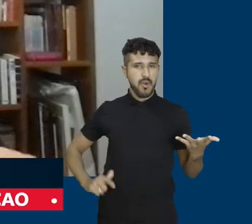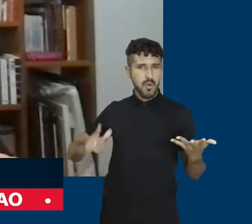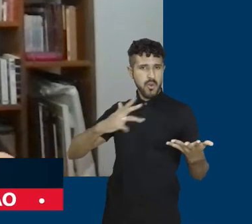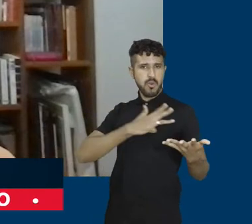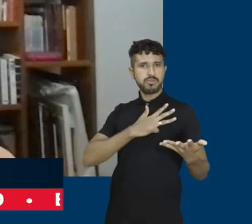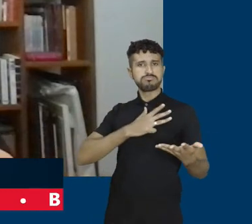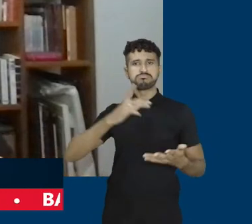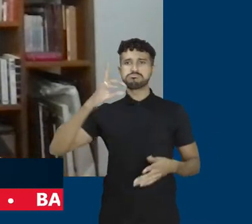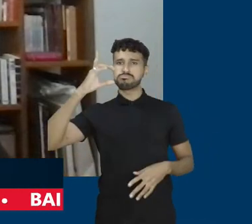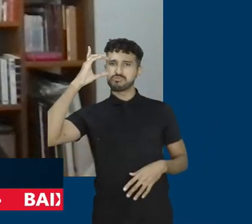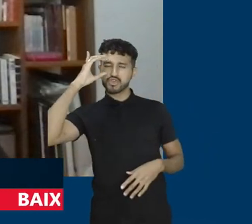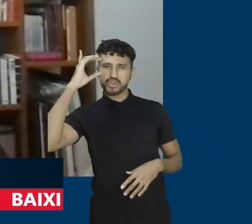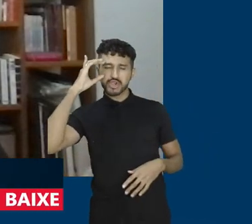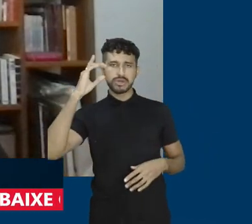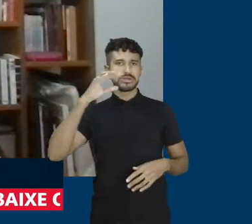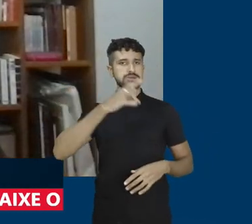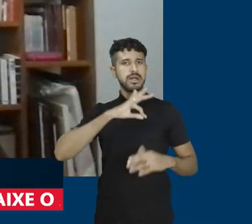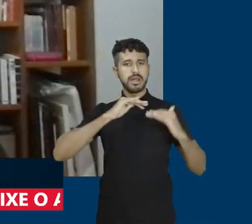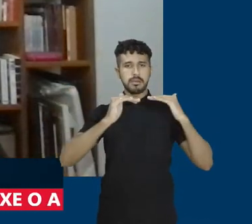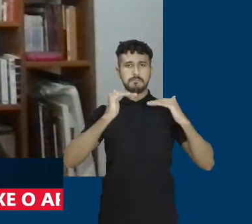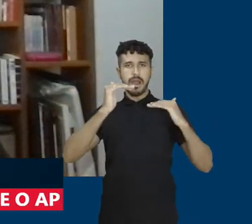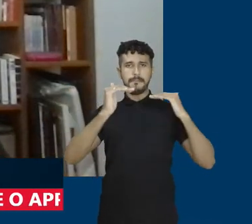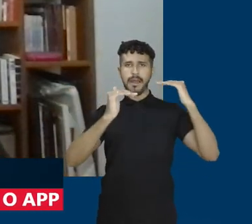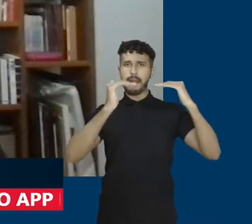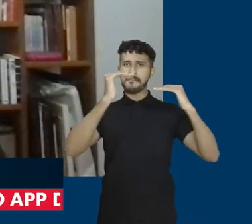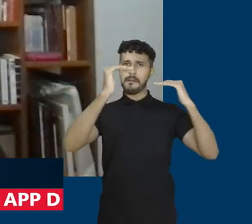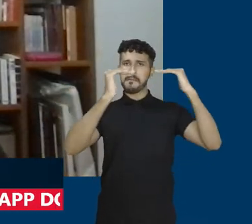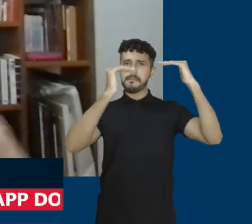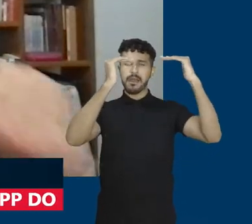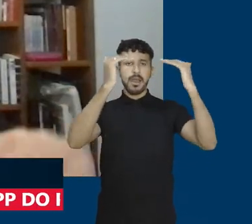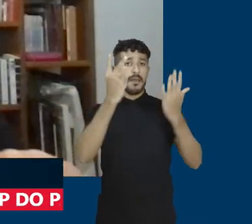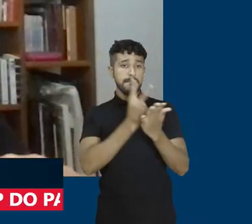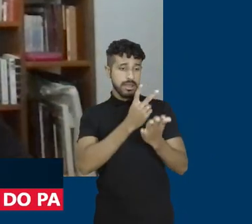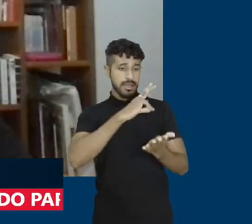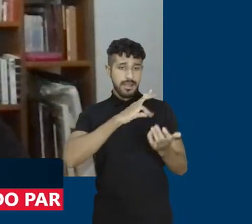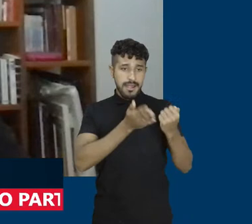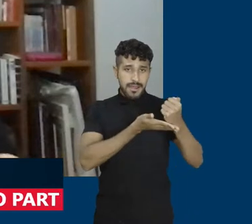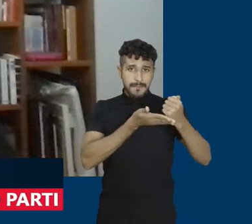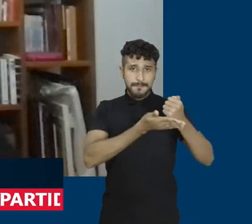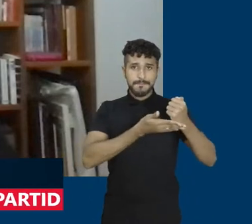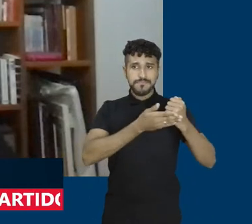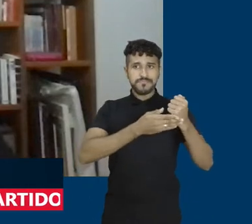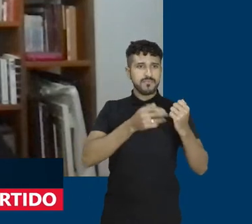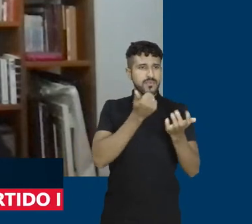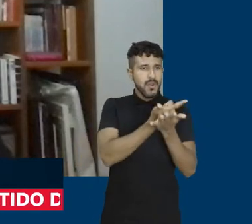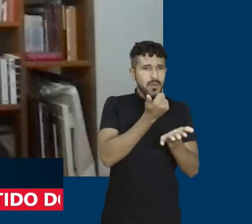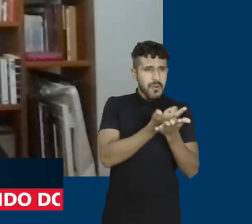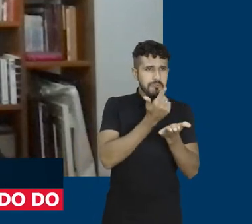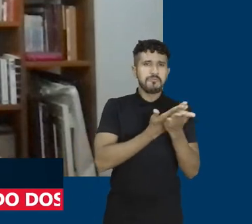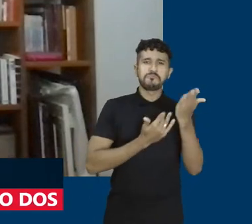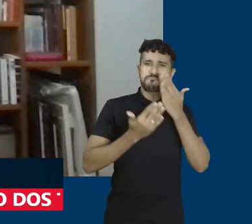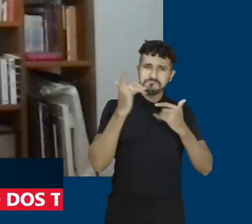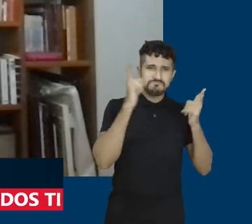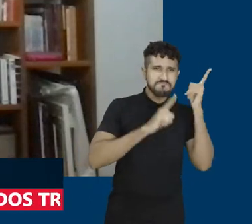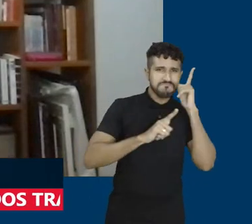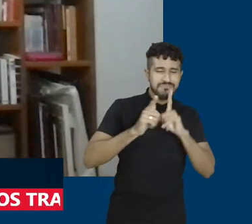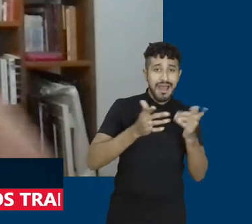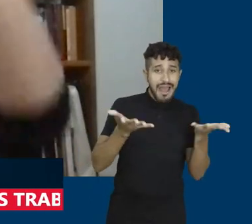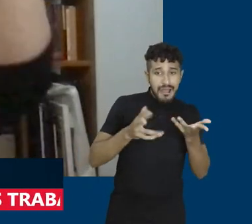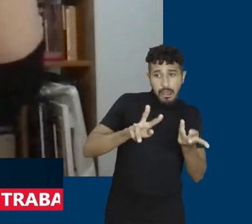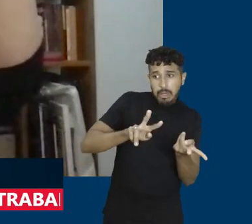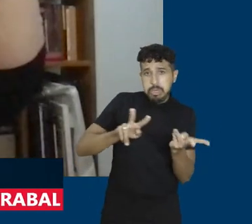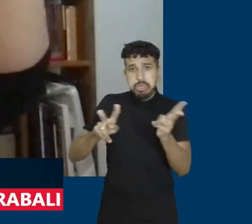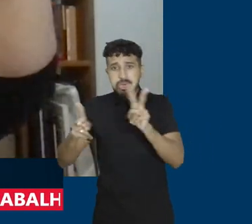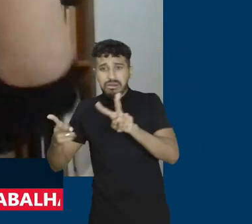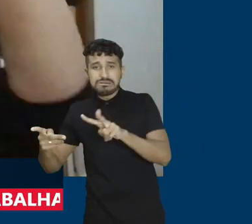estavam estáveis e o salário mínimo crescendo. Então, o mesmo salário mínimo comprava mais comida. Agora você tem o salário